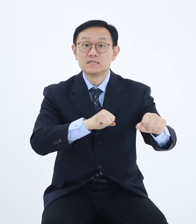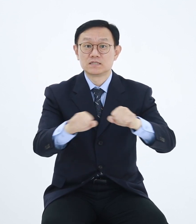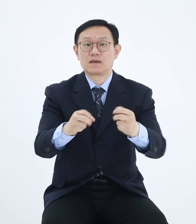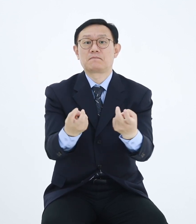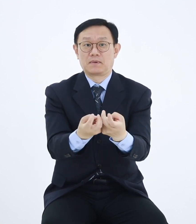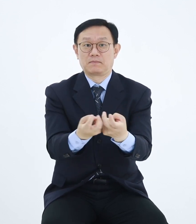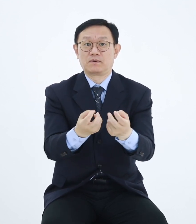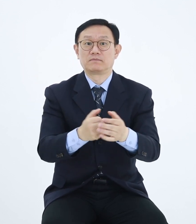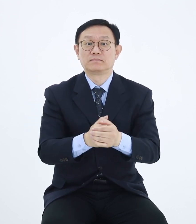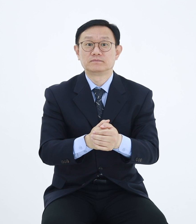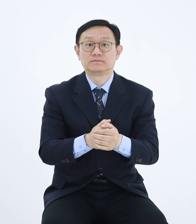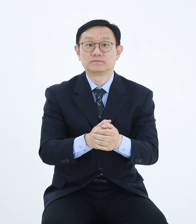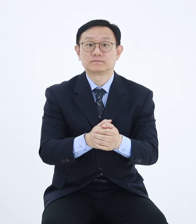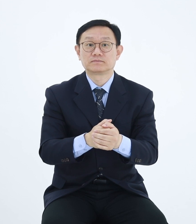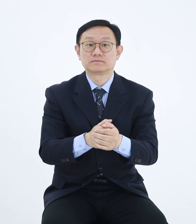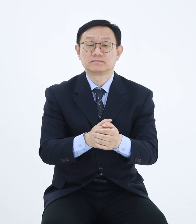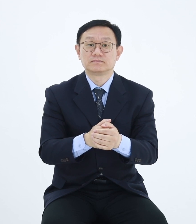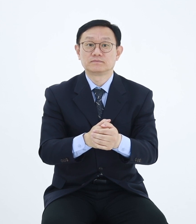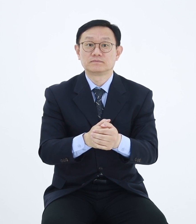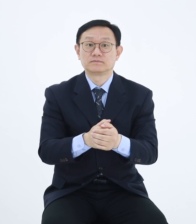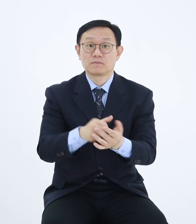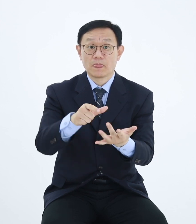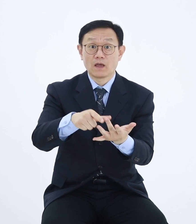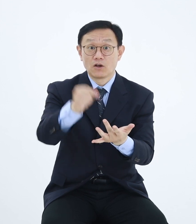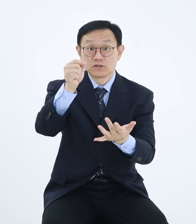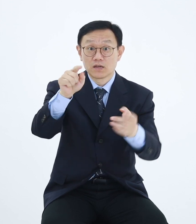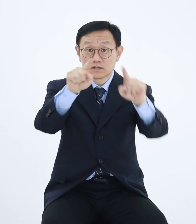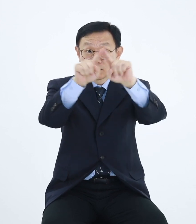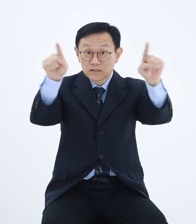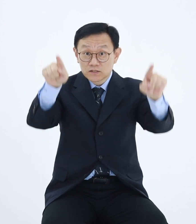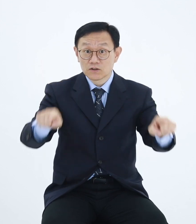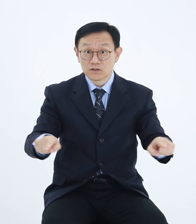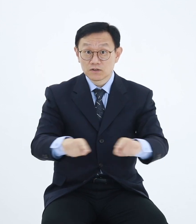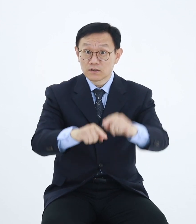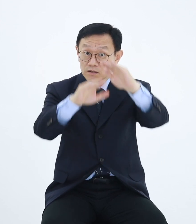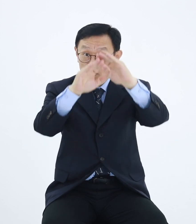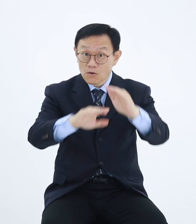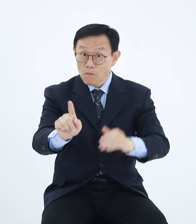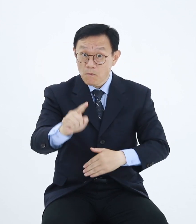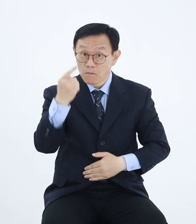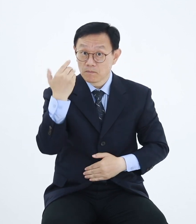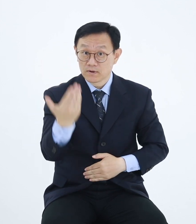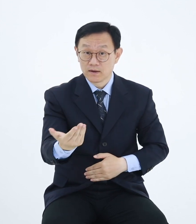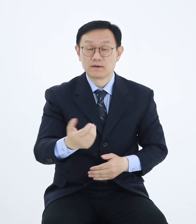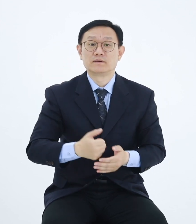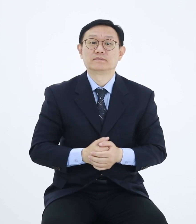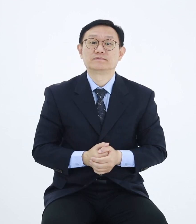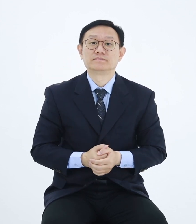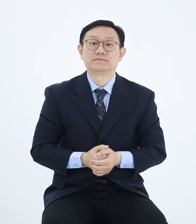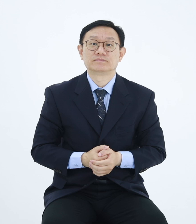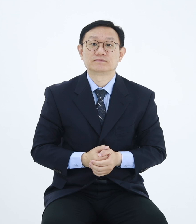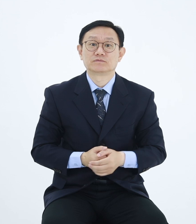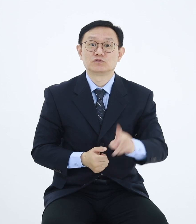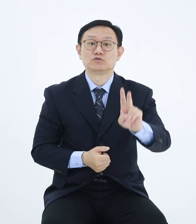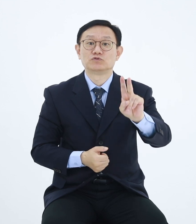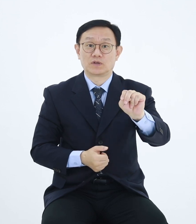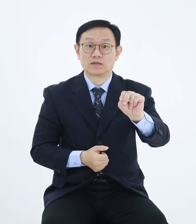방식 선택의정서란 무엇일까요 유엔 장애인